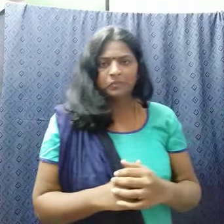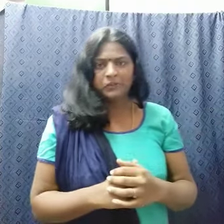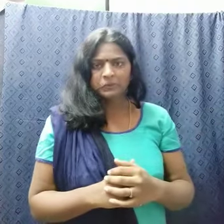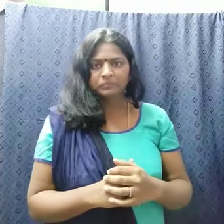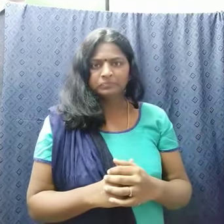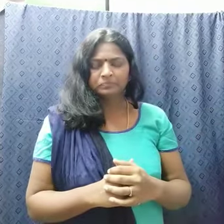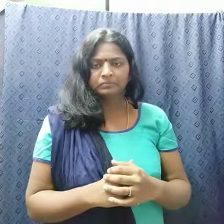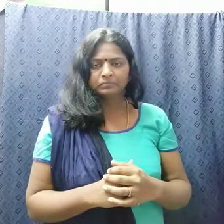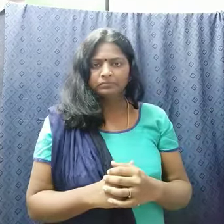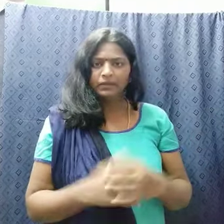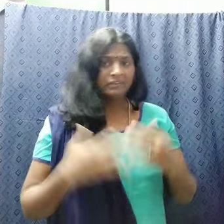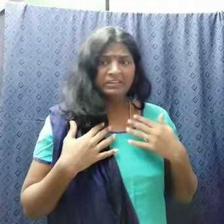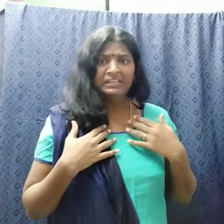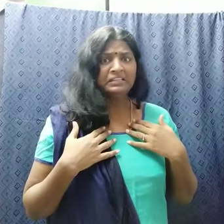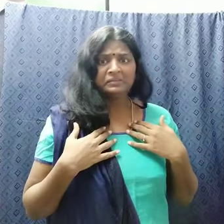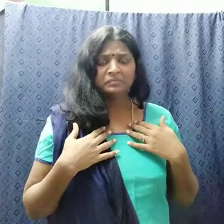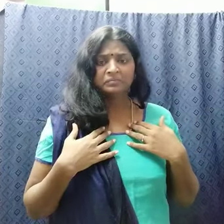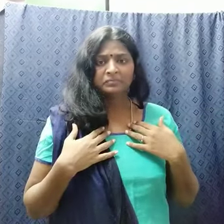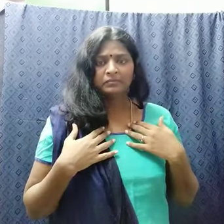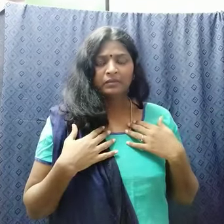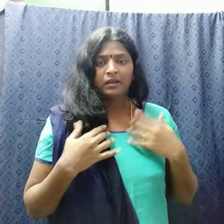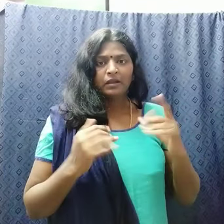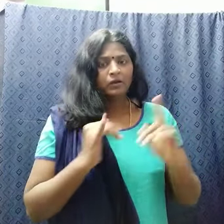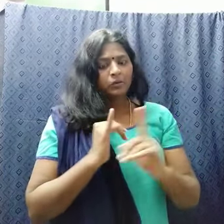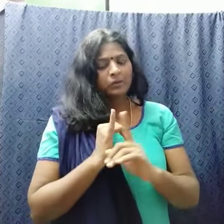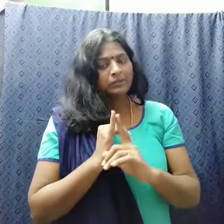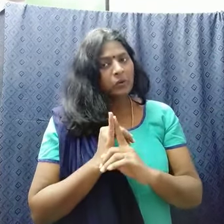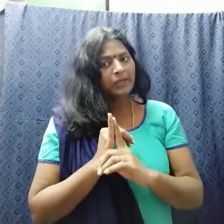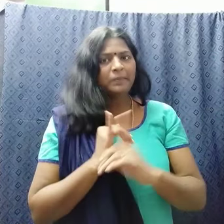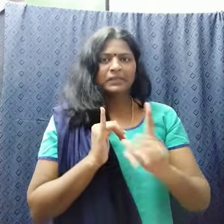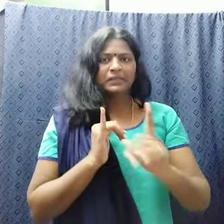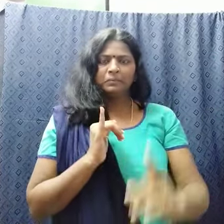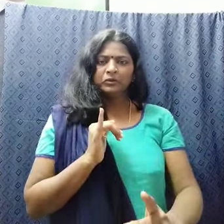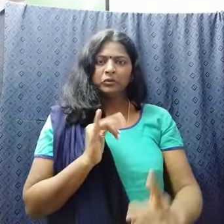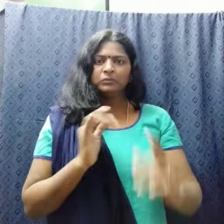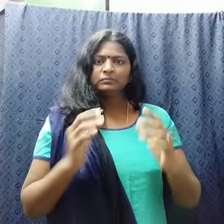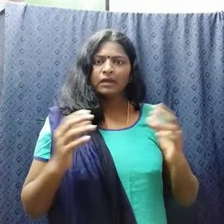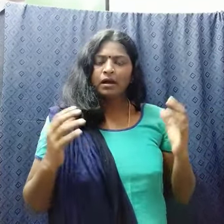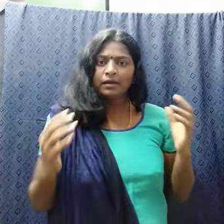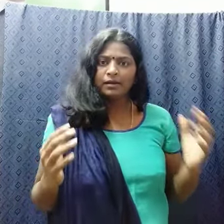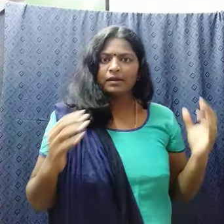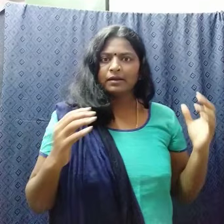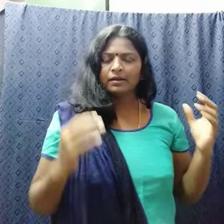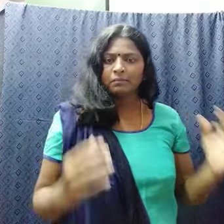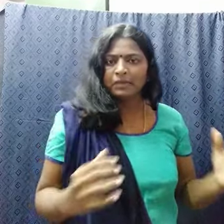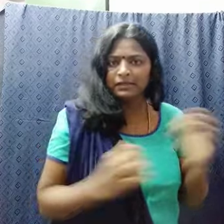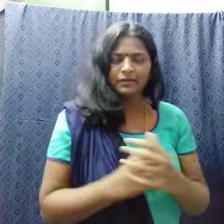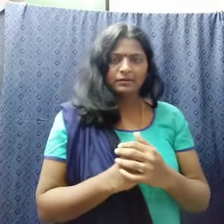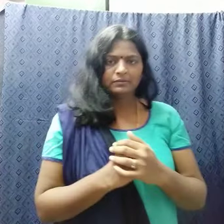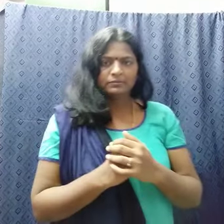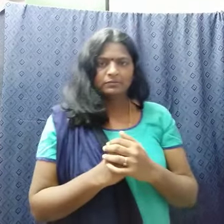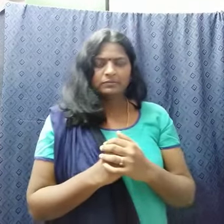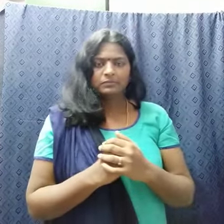போயிடுவோம். வலிக்குது. ஒரு தோழியை பத்தி பார்த்தோம், ஆயிரக்கணக்கான மக்கள்